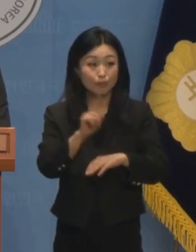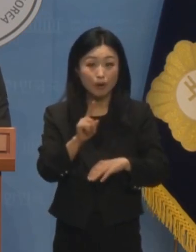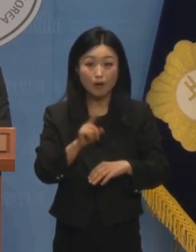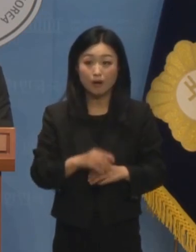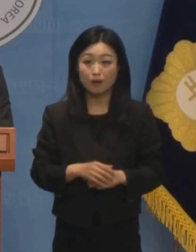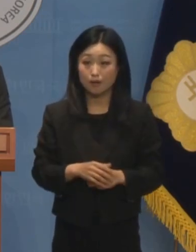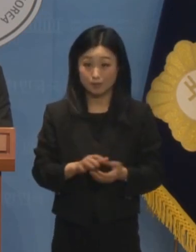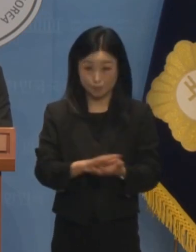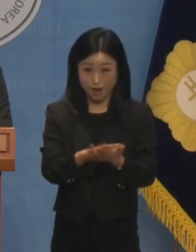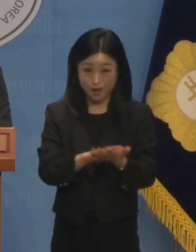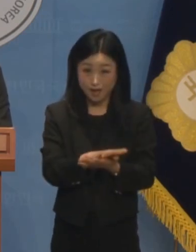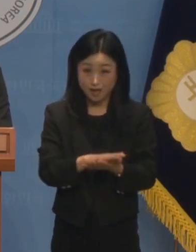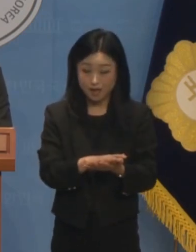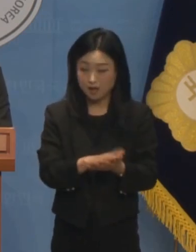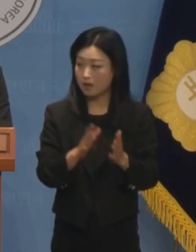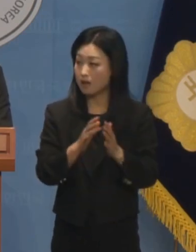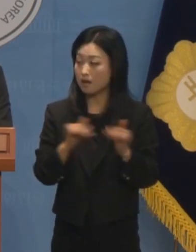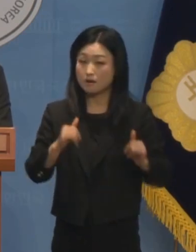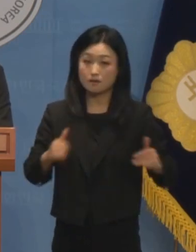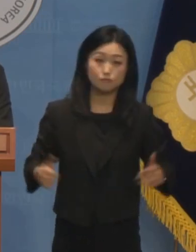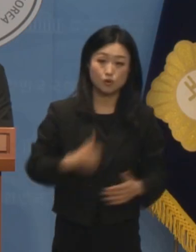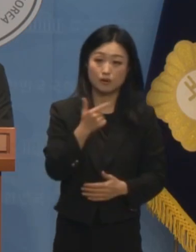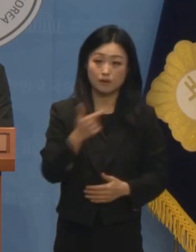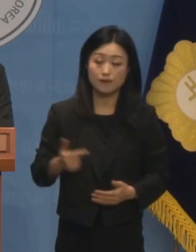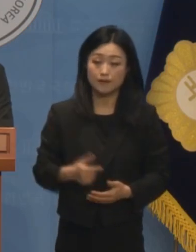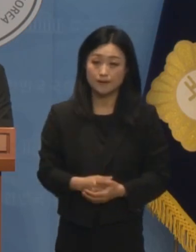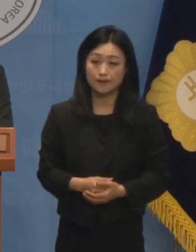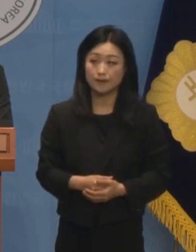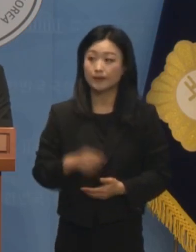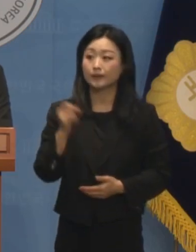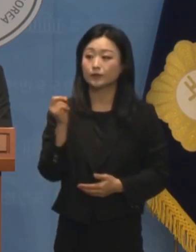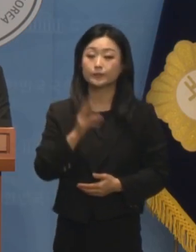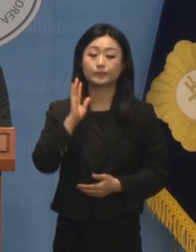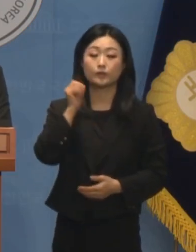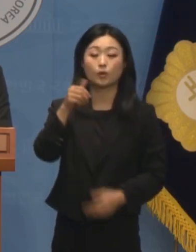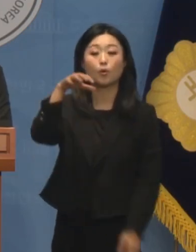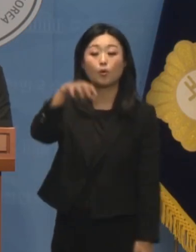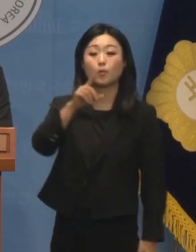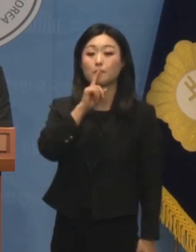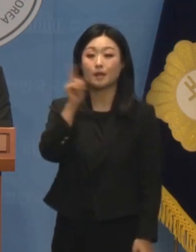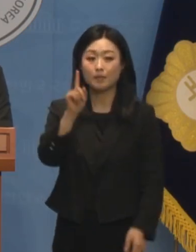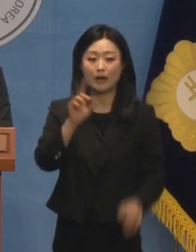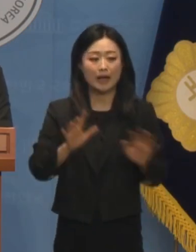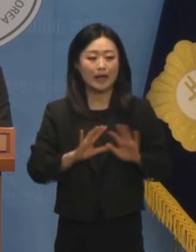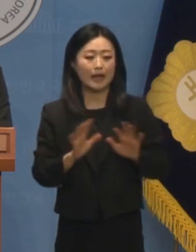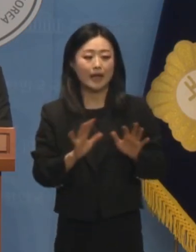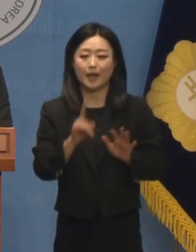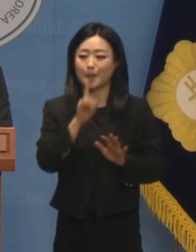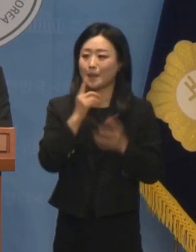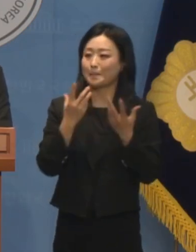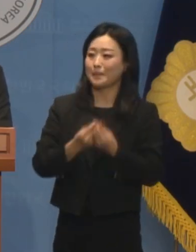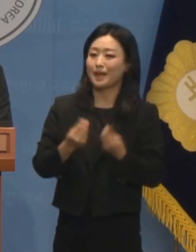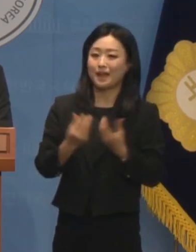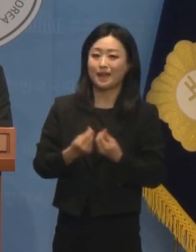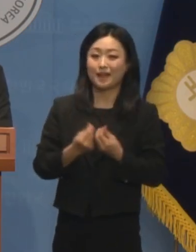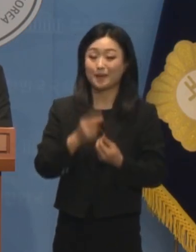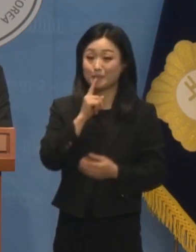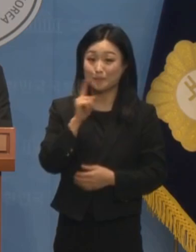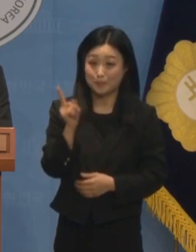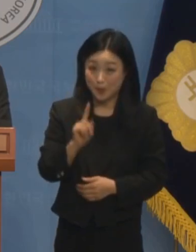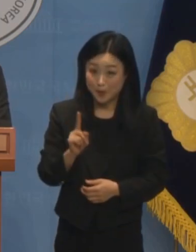비판에 직면할 상황이었습니다. 여기에 대통령실에서 부랴부랴 둘러댄 변명이